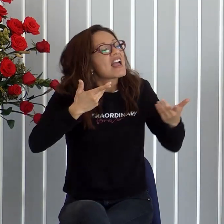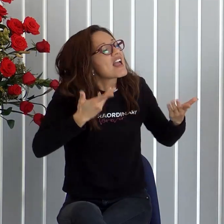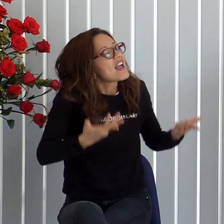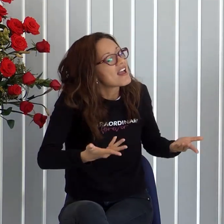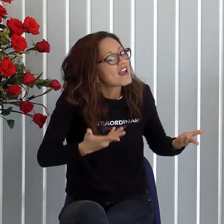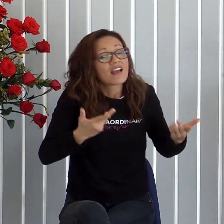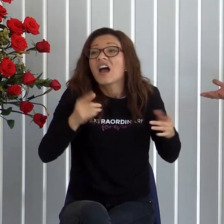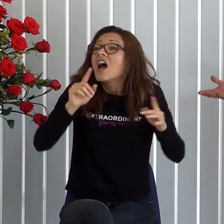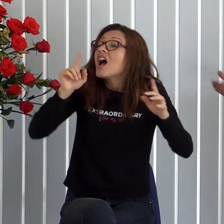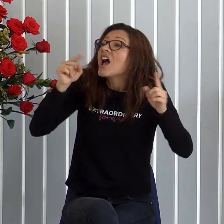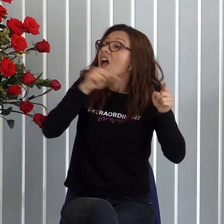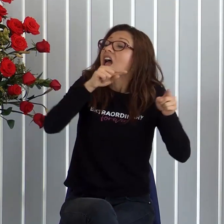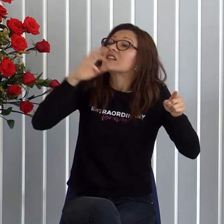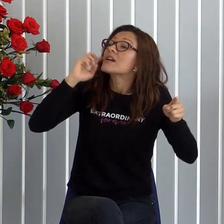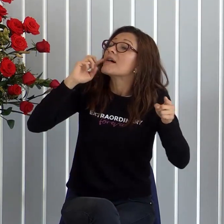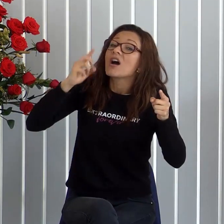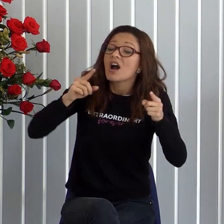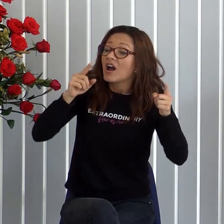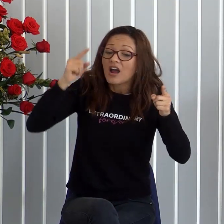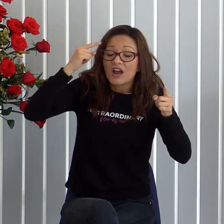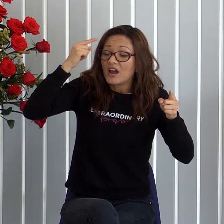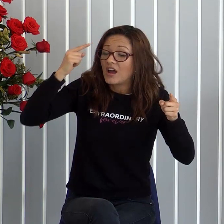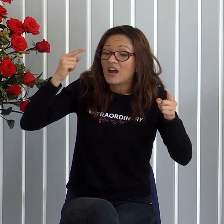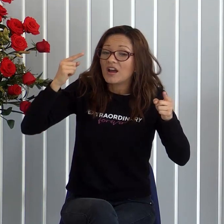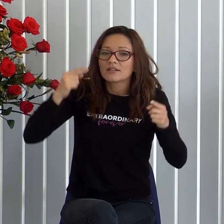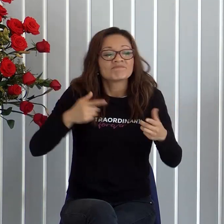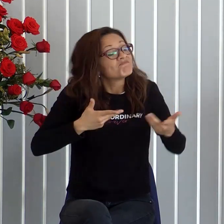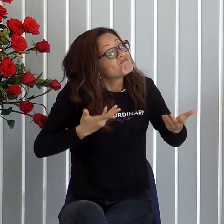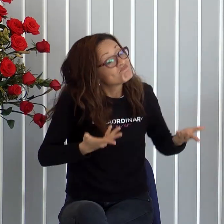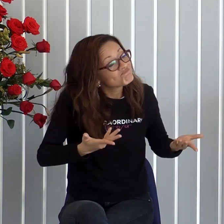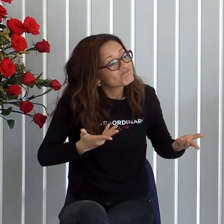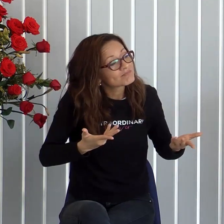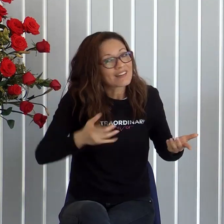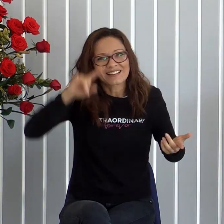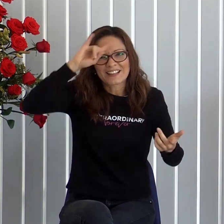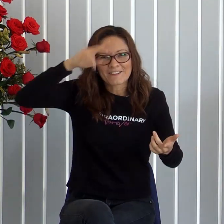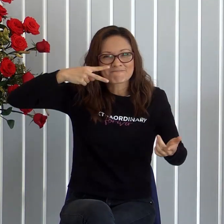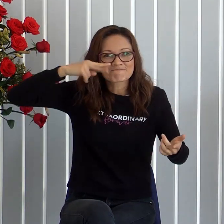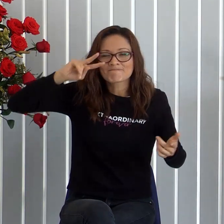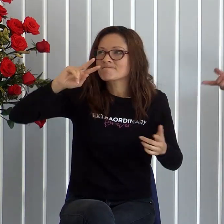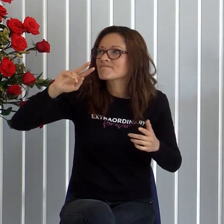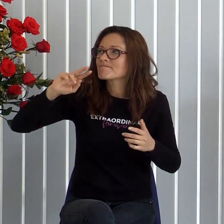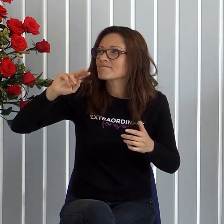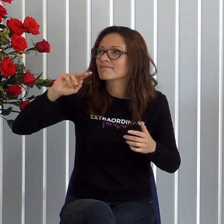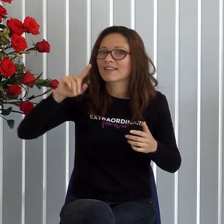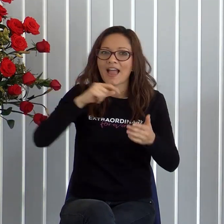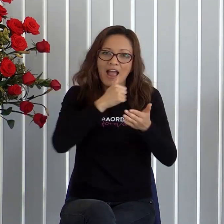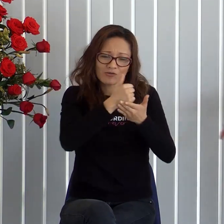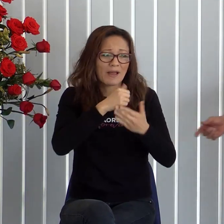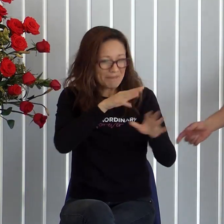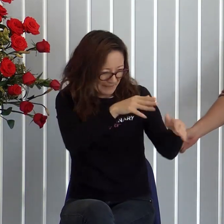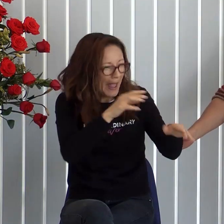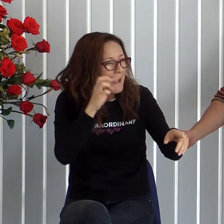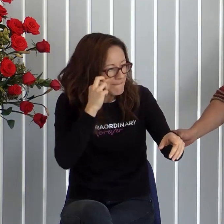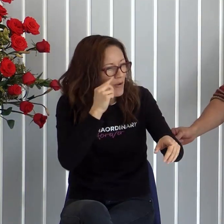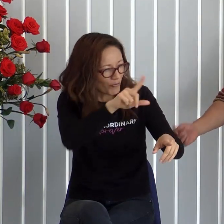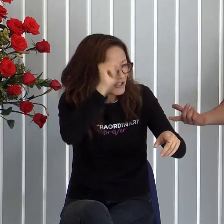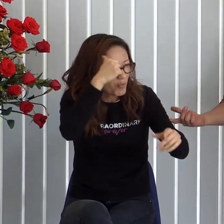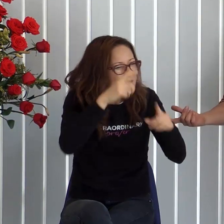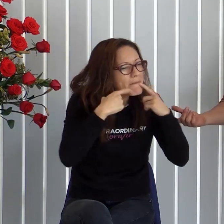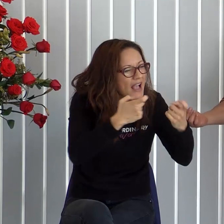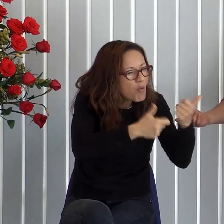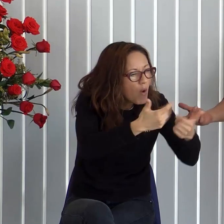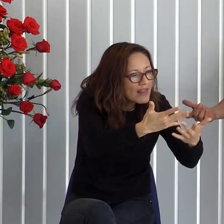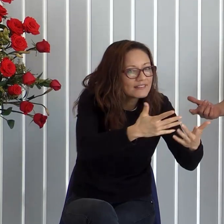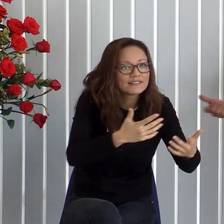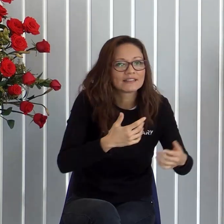qué? No, es que Paola. Entonces, ¿sabe qué tiene que hacer Satanás? Pedirle ayuda a Paola. Oiga, acuérdeme sus